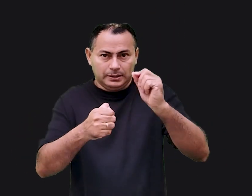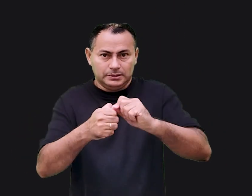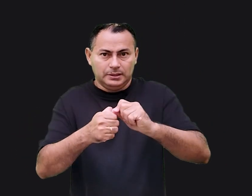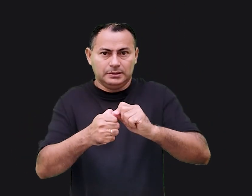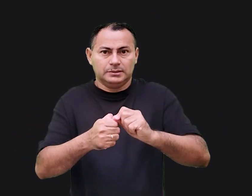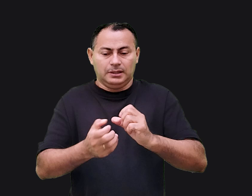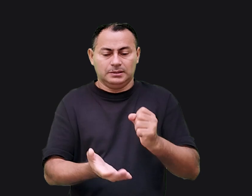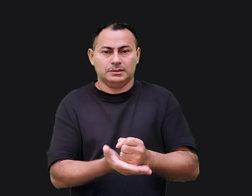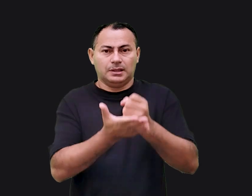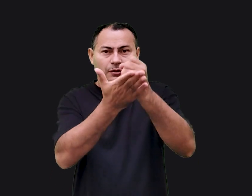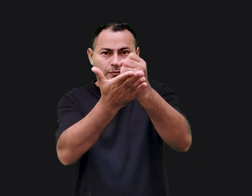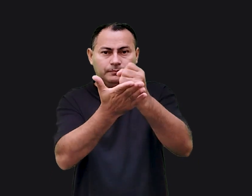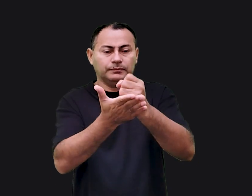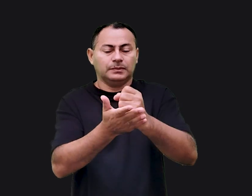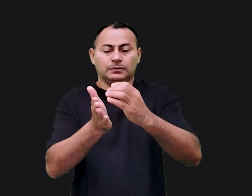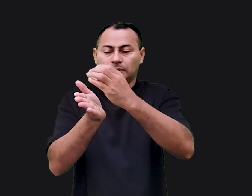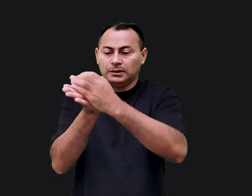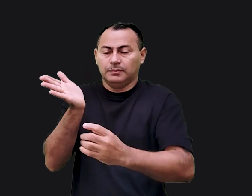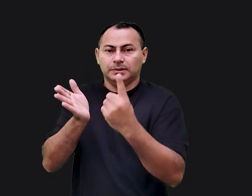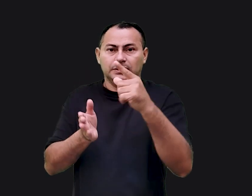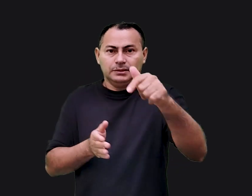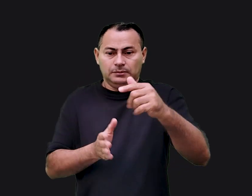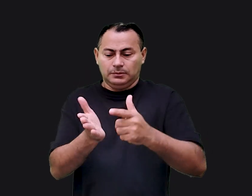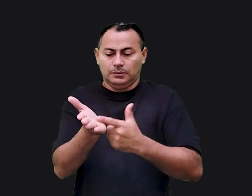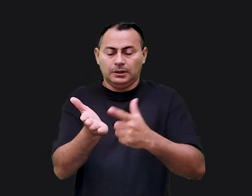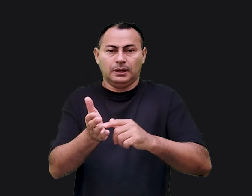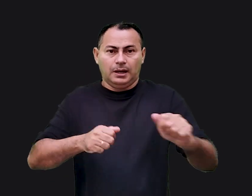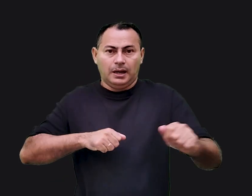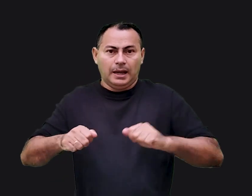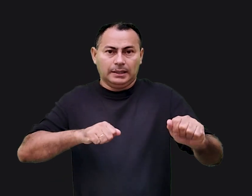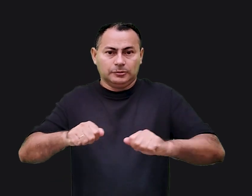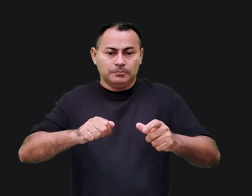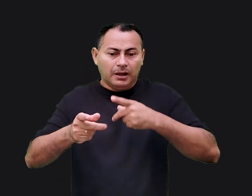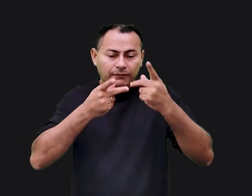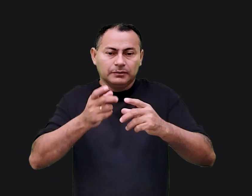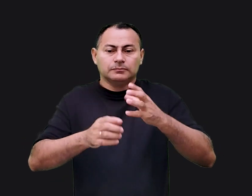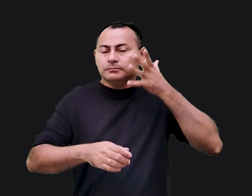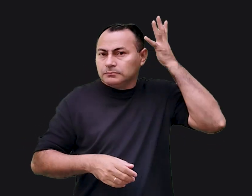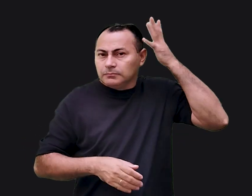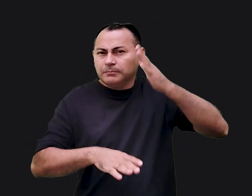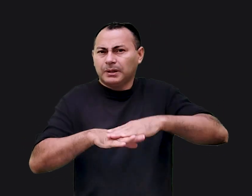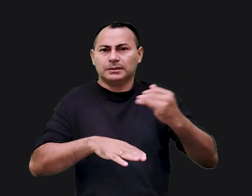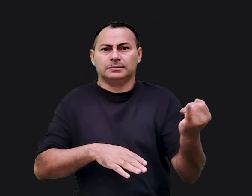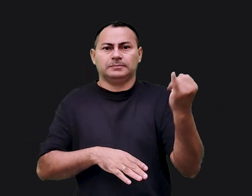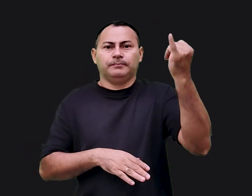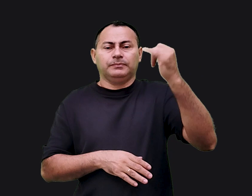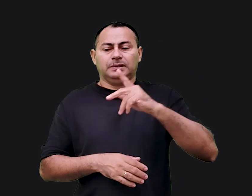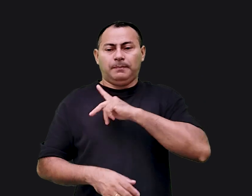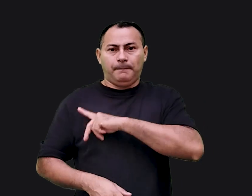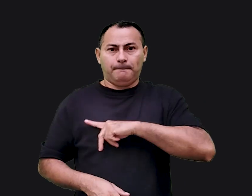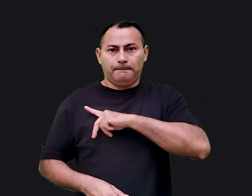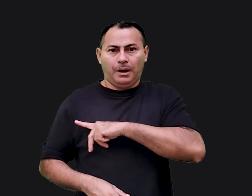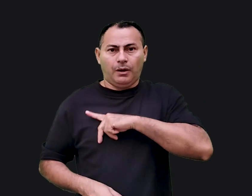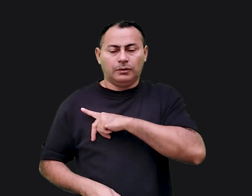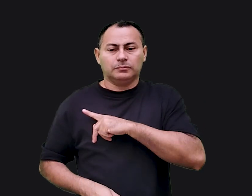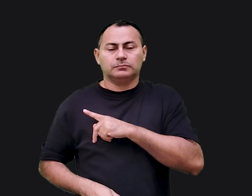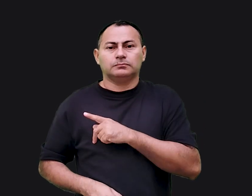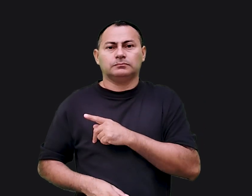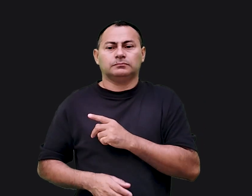para serem salvas o capítulo 17 do livro de Atos relata um dos sermões mais importantes de Paulo conhecido por muitos